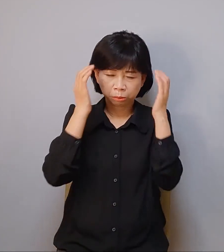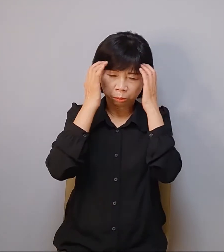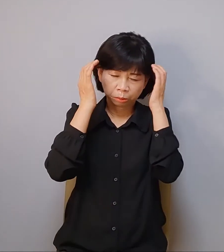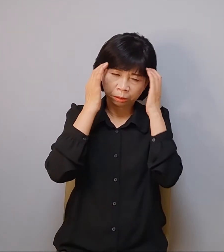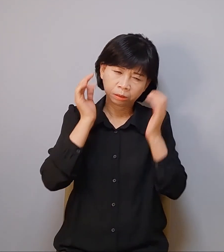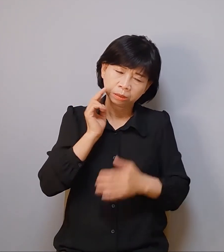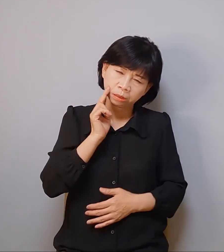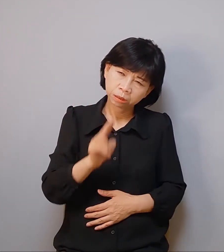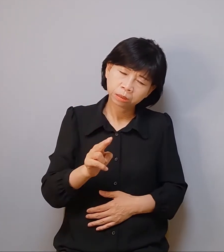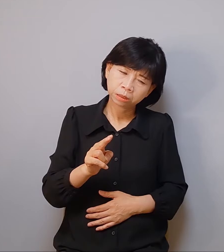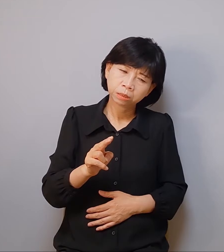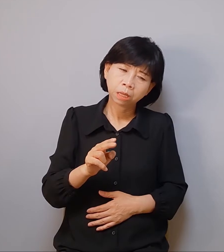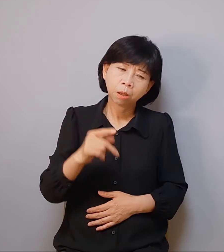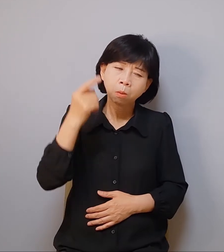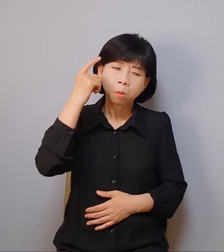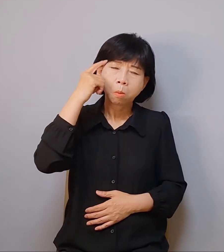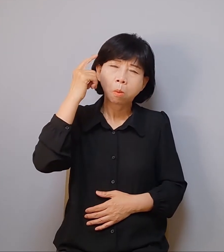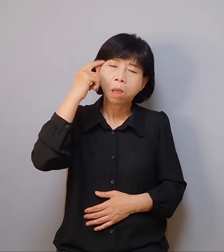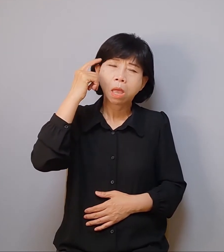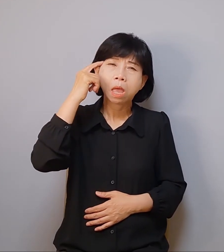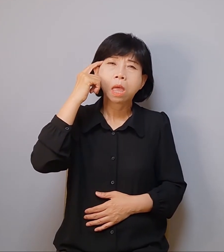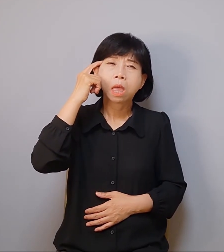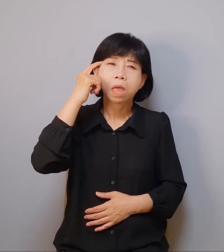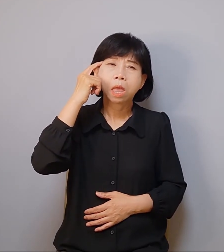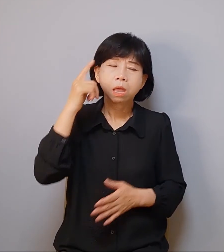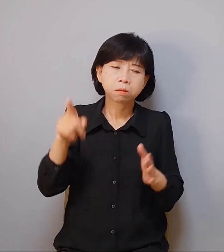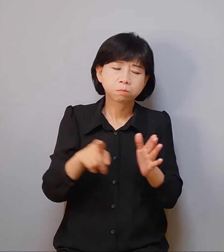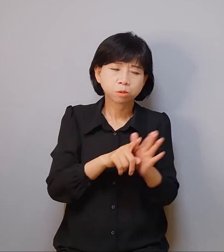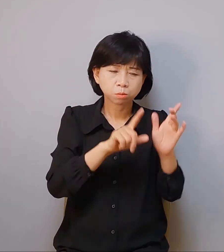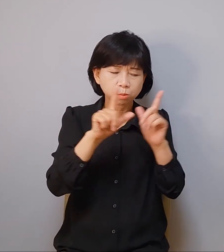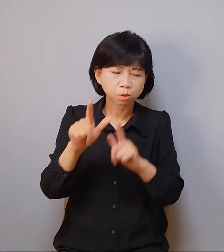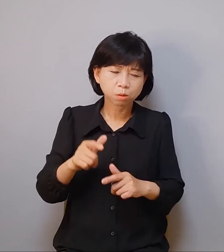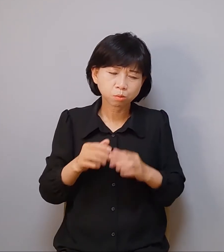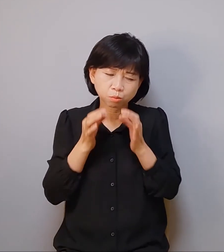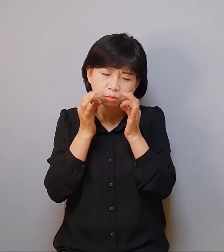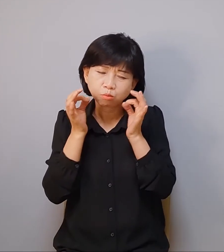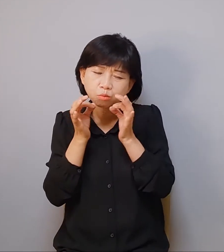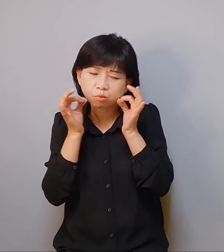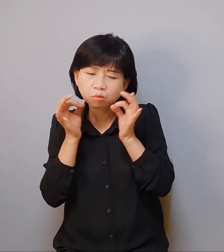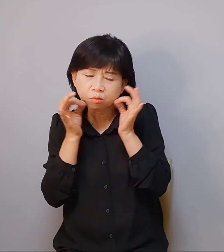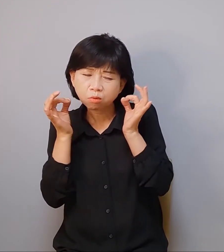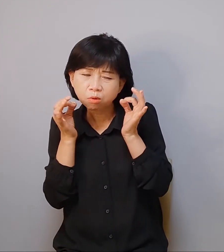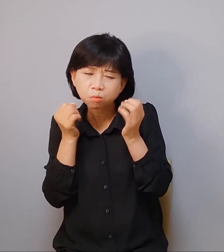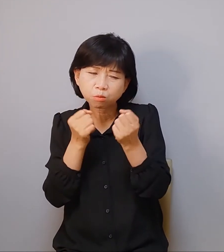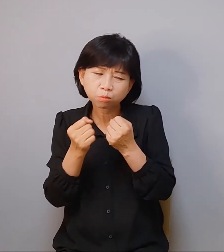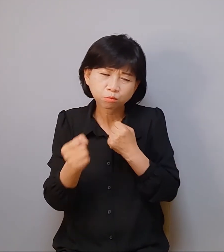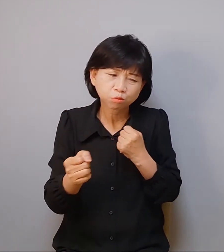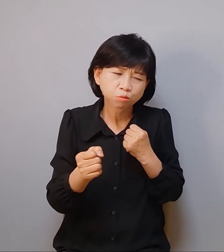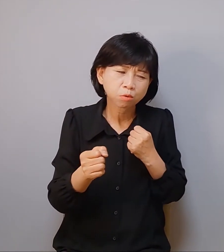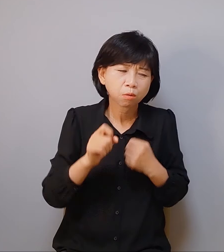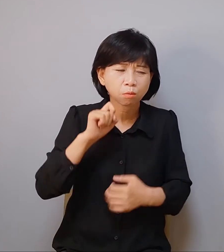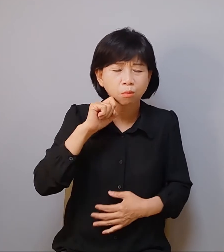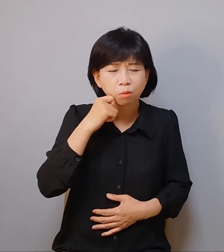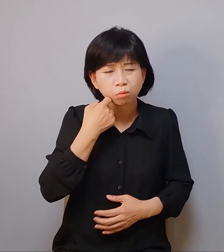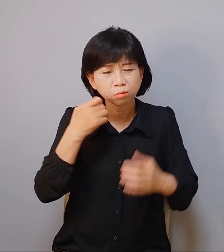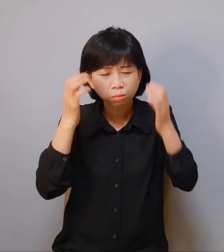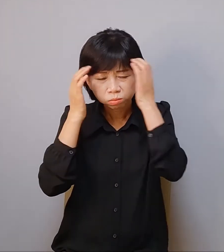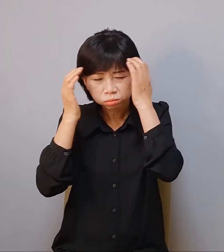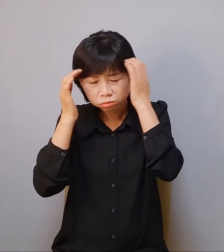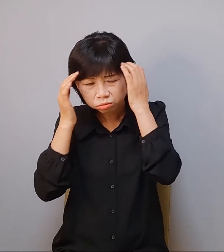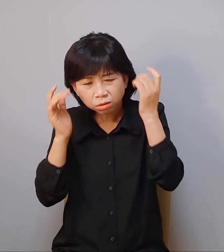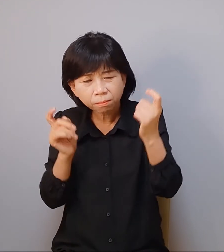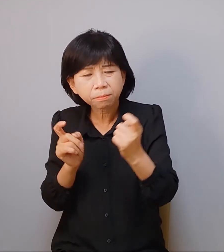우리가 왜 믿음으로 살아가려고 하는 우리에게 이런 시련이 하면서 속절없이